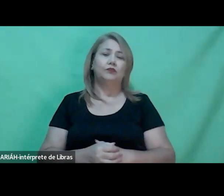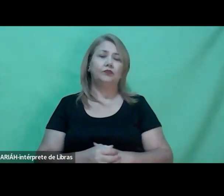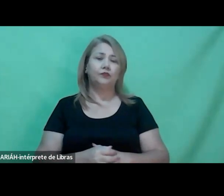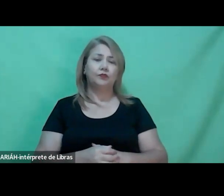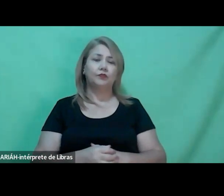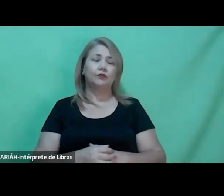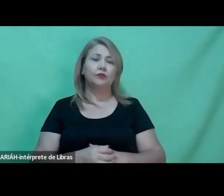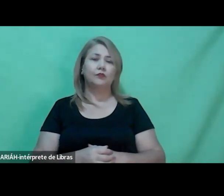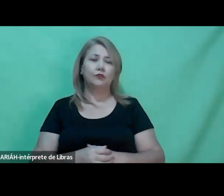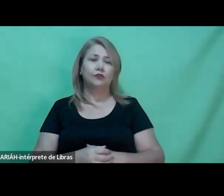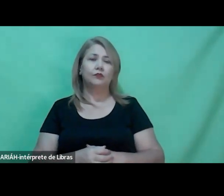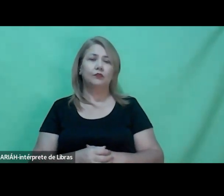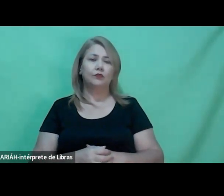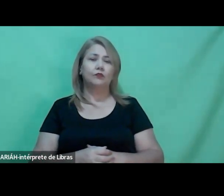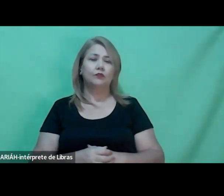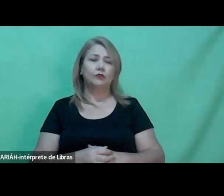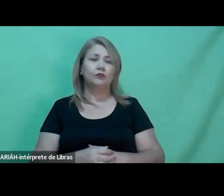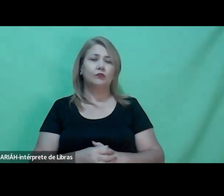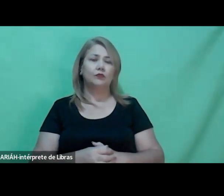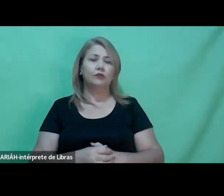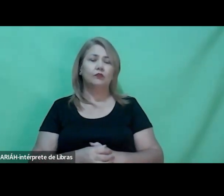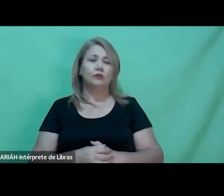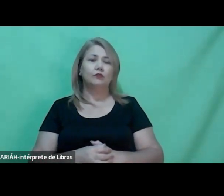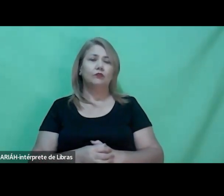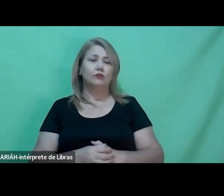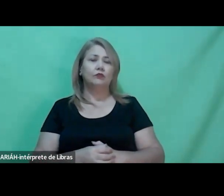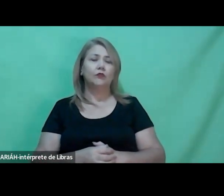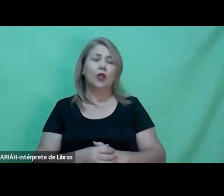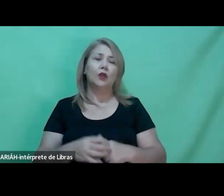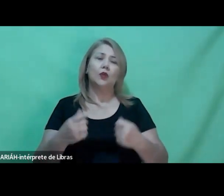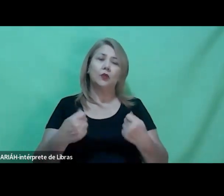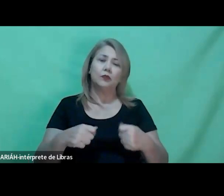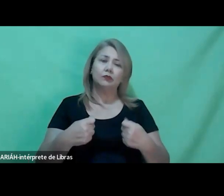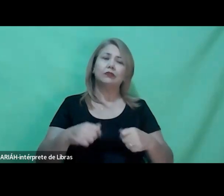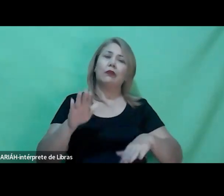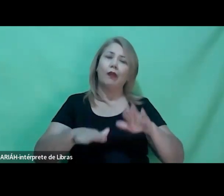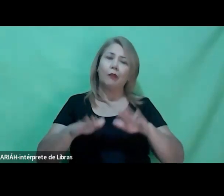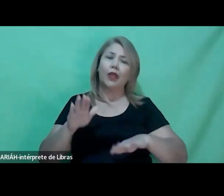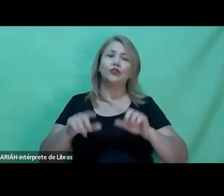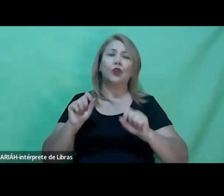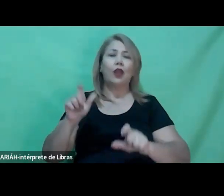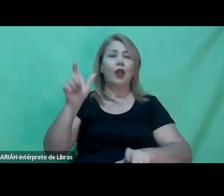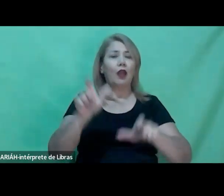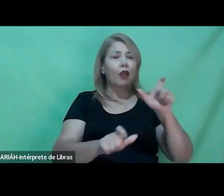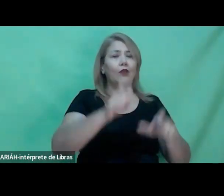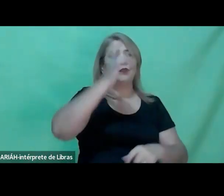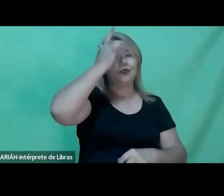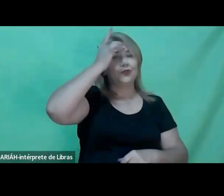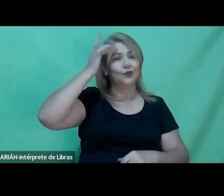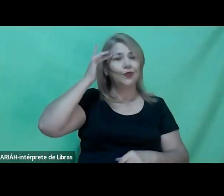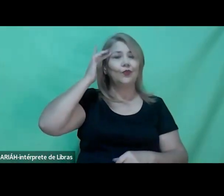depende mucho de eh las personas eh la forma en la que yo en la que yo